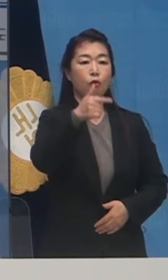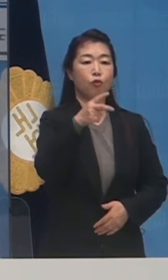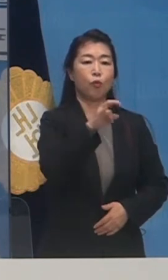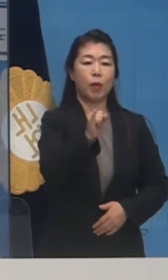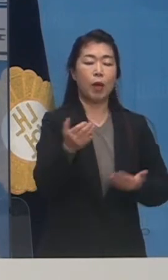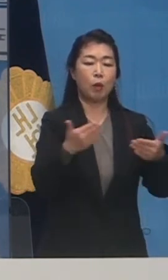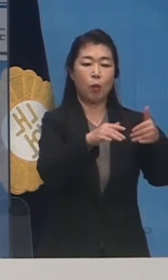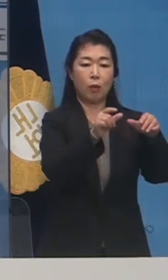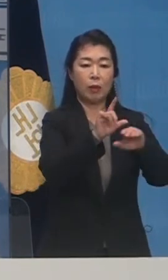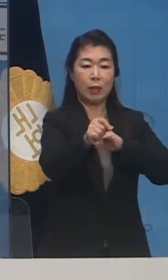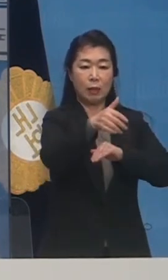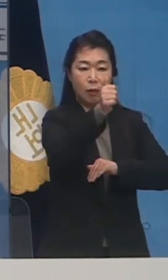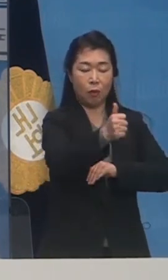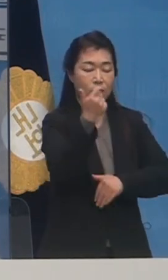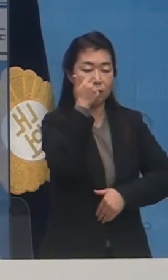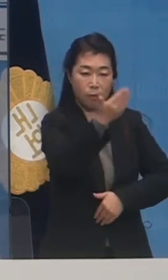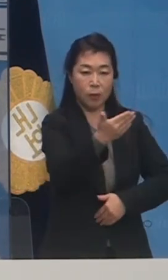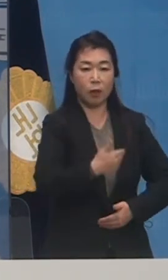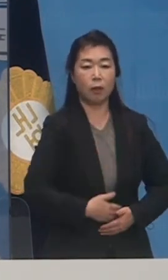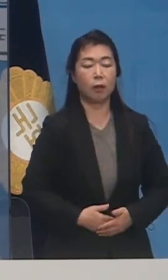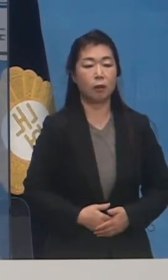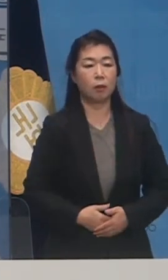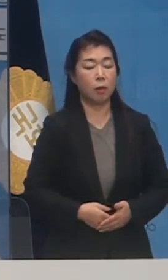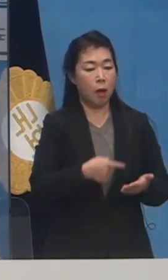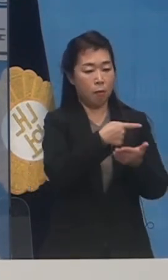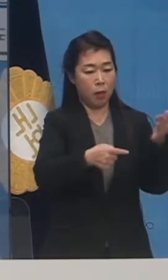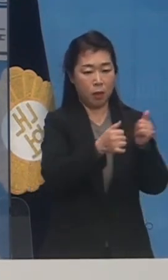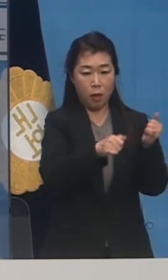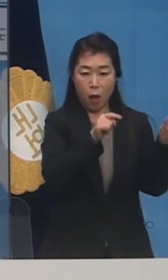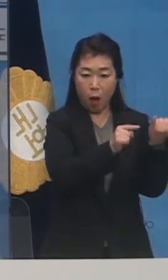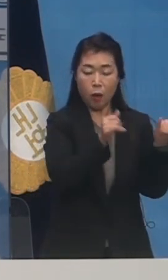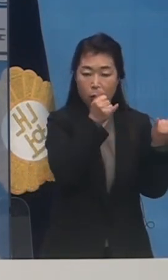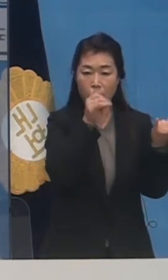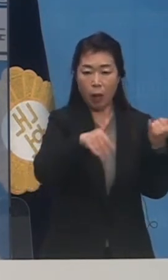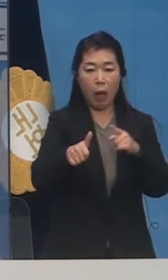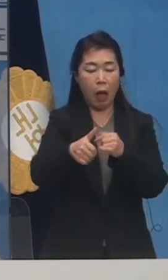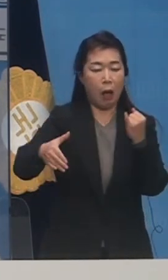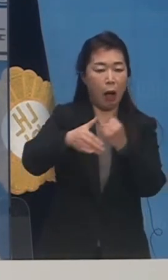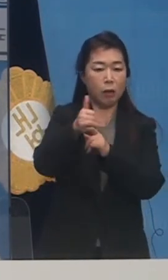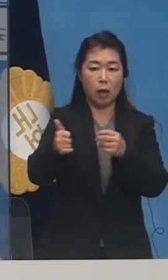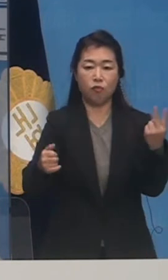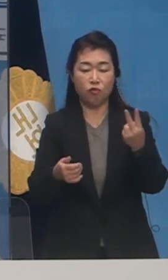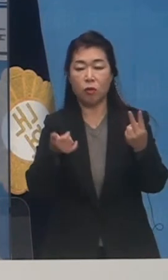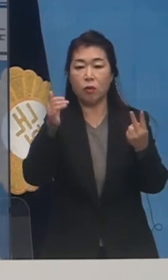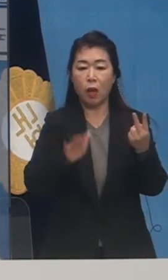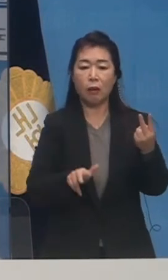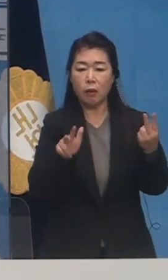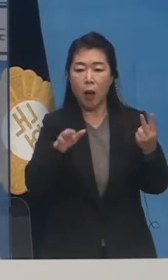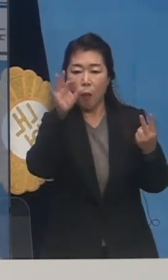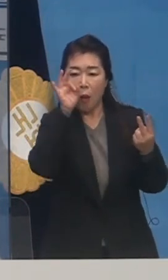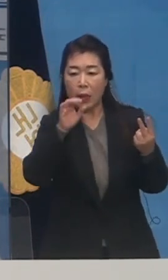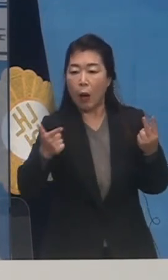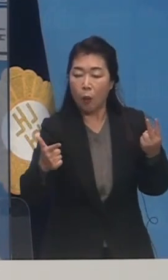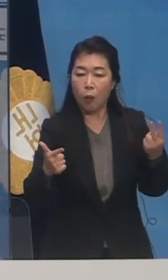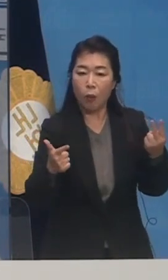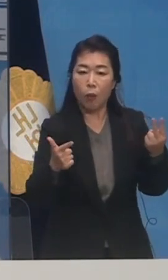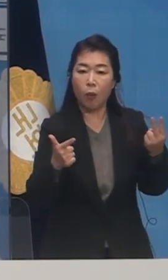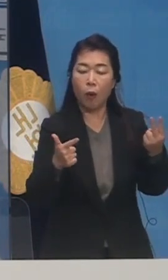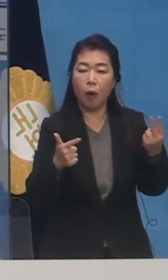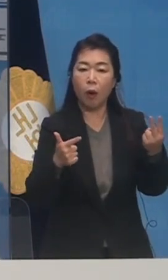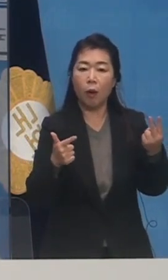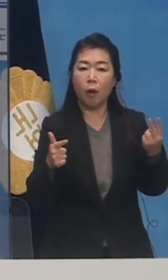구미노동지청에게 묻습니다. 사건의 당사자는 피해자하고 가해자밖에 없는데 현장을 보지 않은